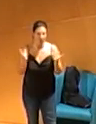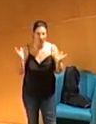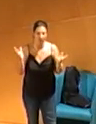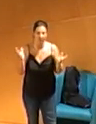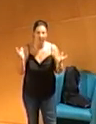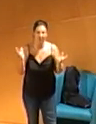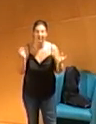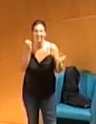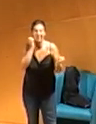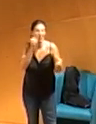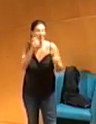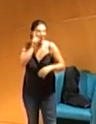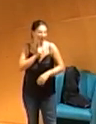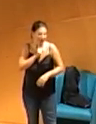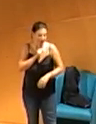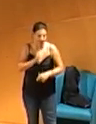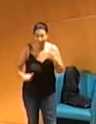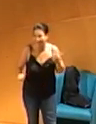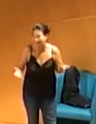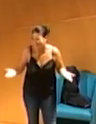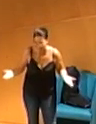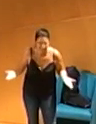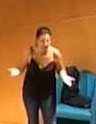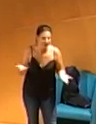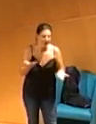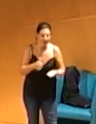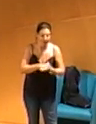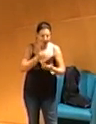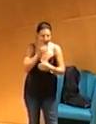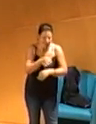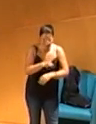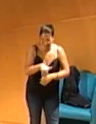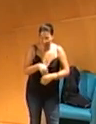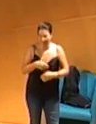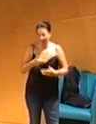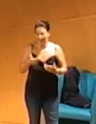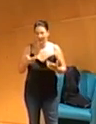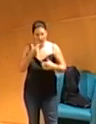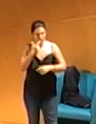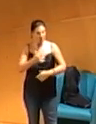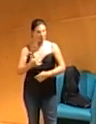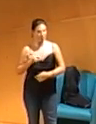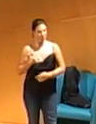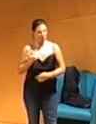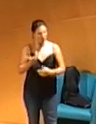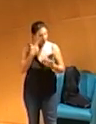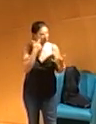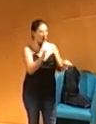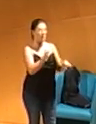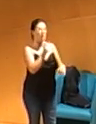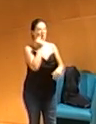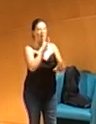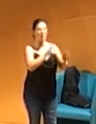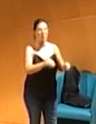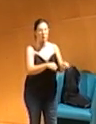de la gente féminine, excusez-moi. Et qu'il me semblait extrêmement intéressant qu'à travers ces témoignages